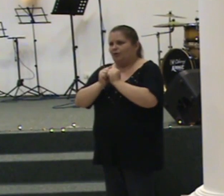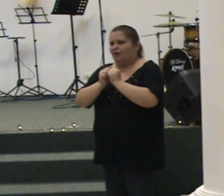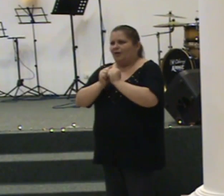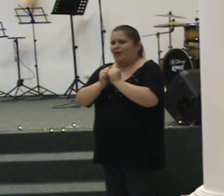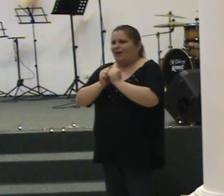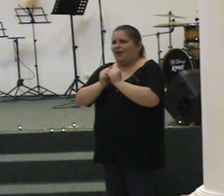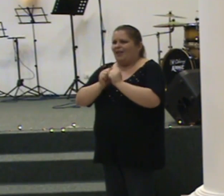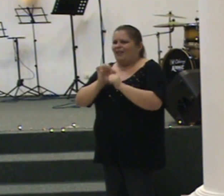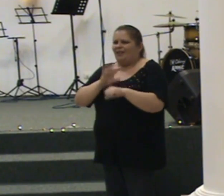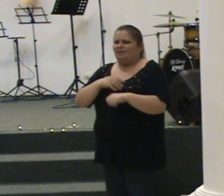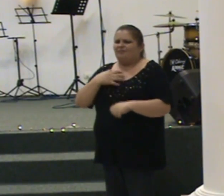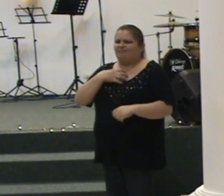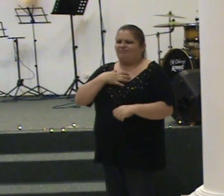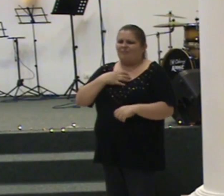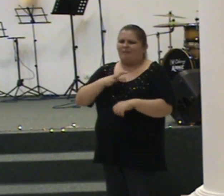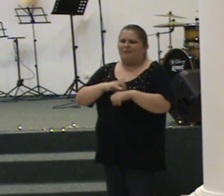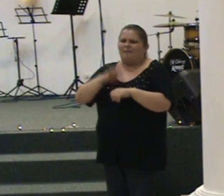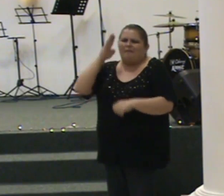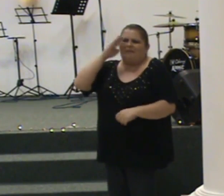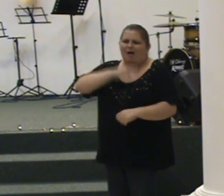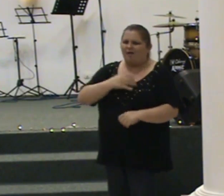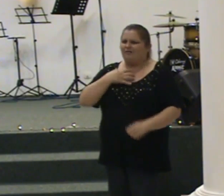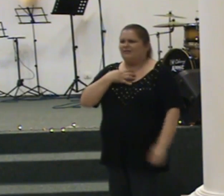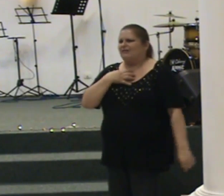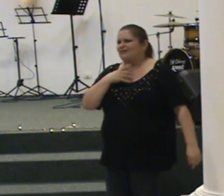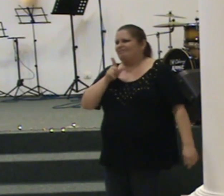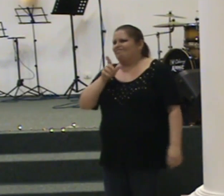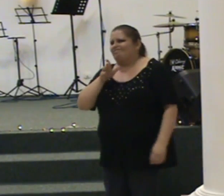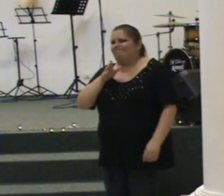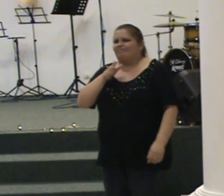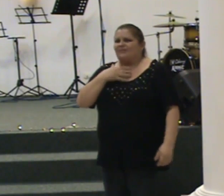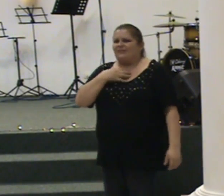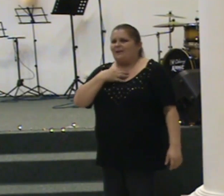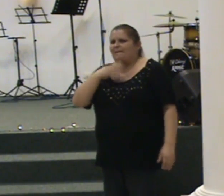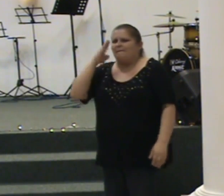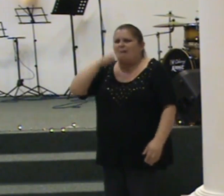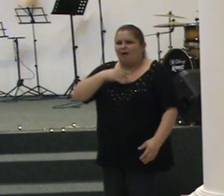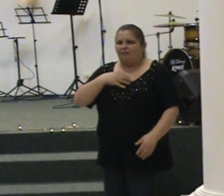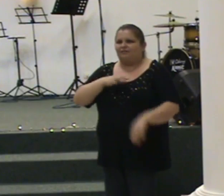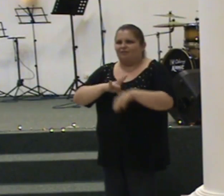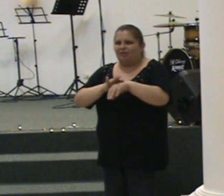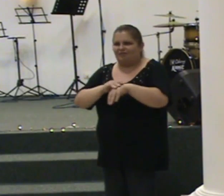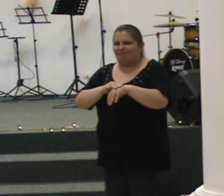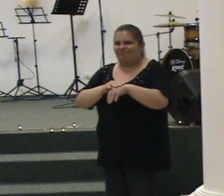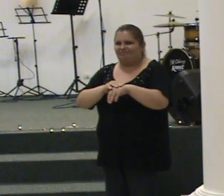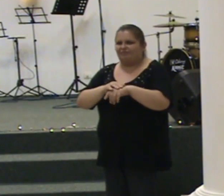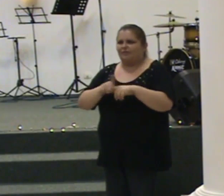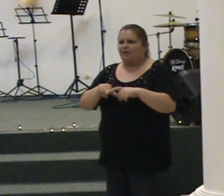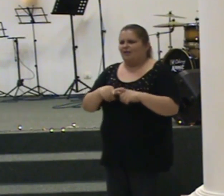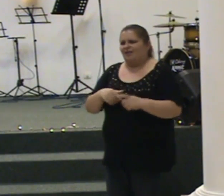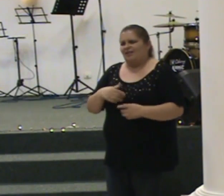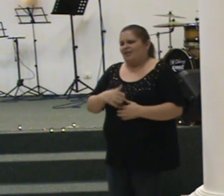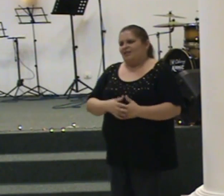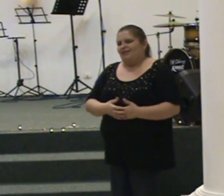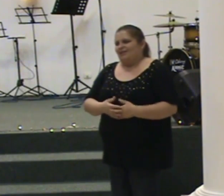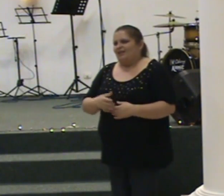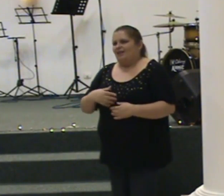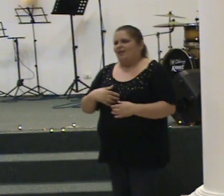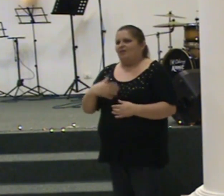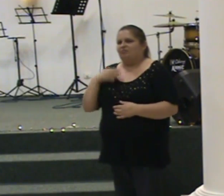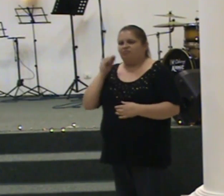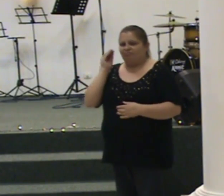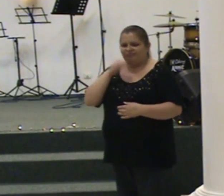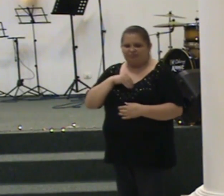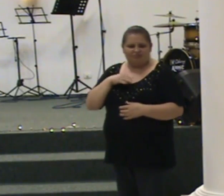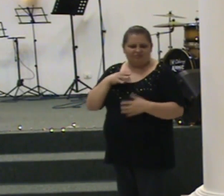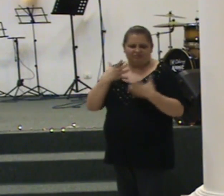tão mal que ela não teve condições de vir. E ela chegou ao momento que ela falou o seguinte, olha, eu